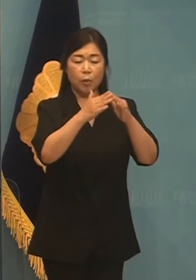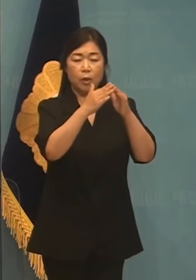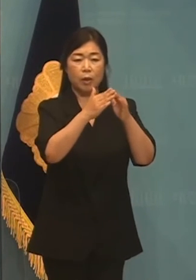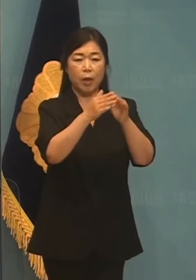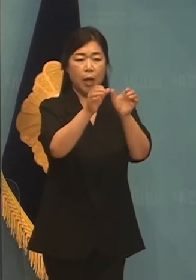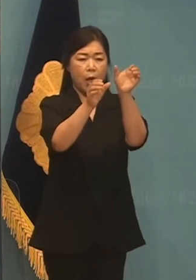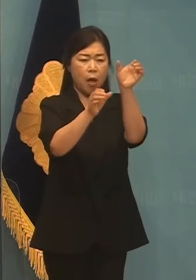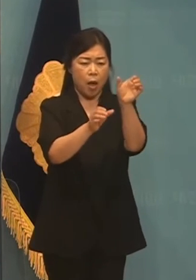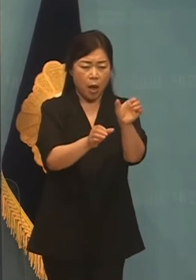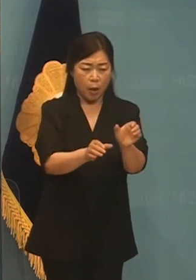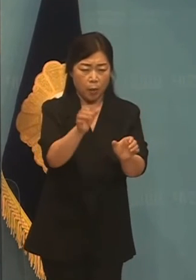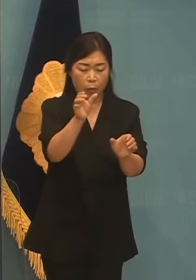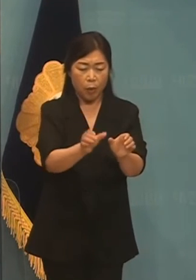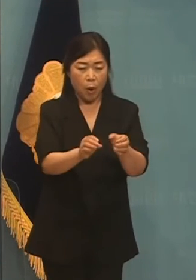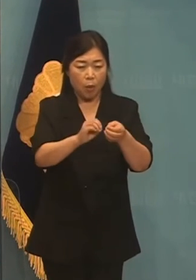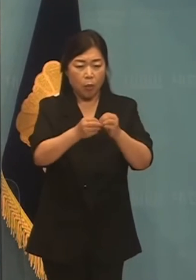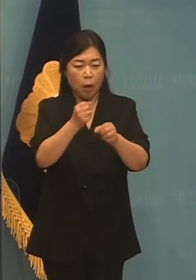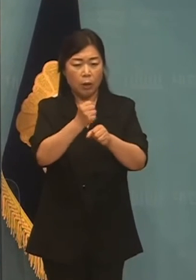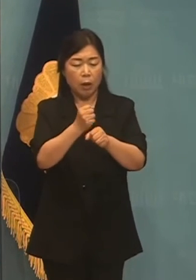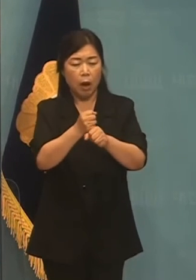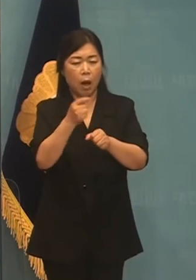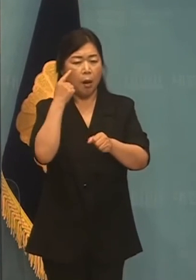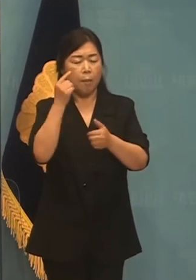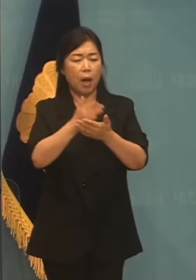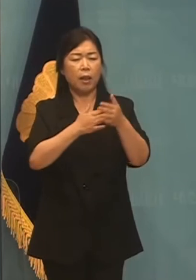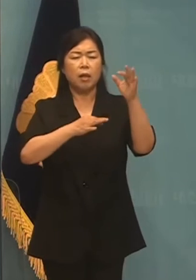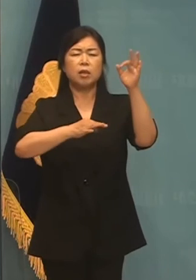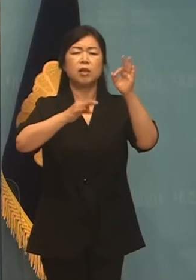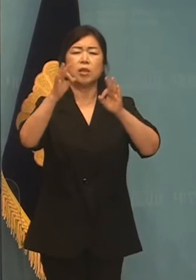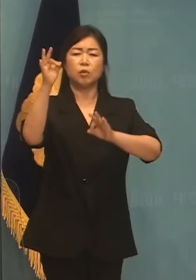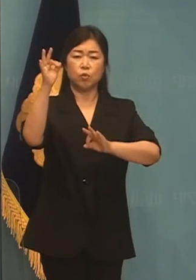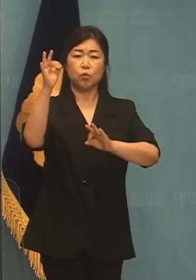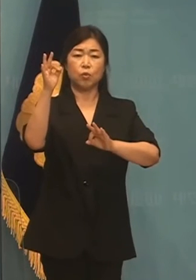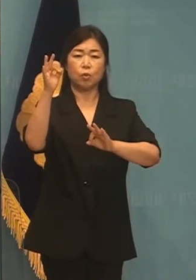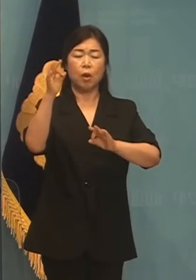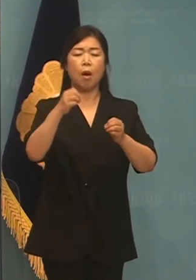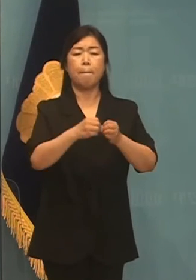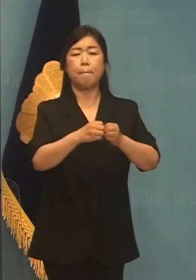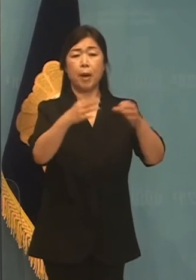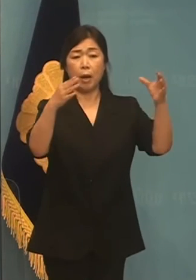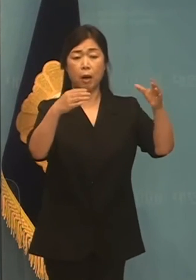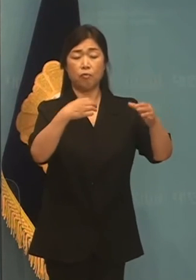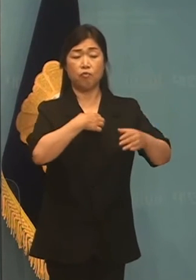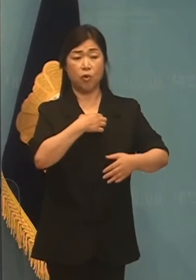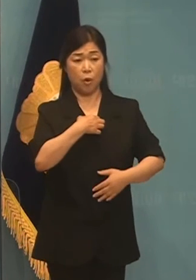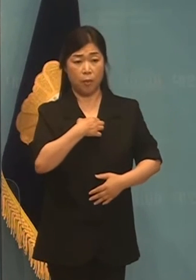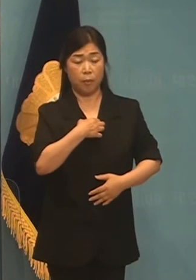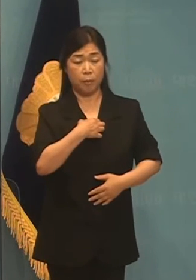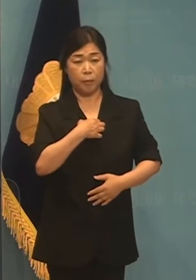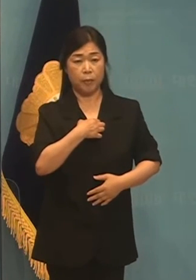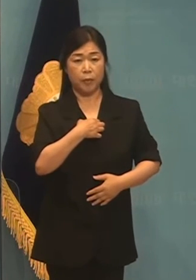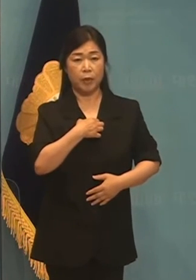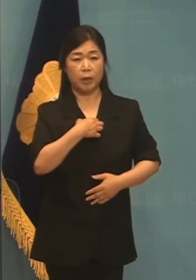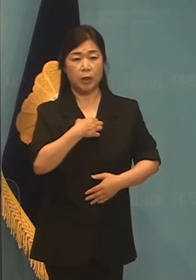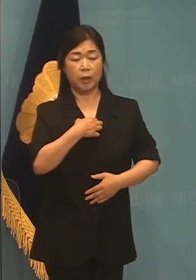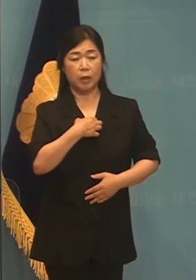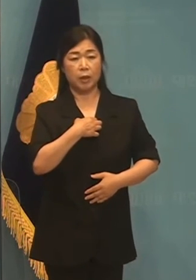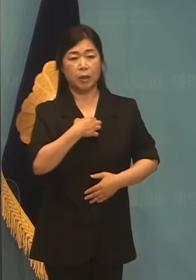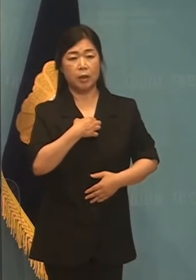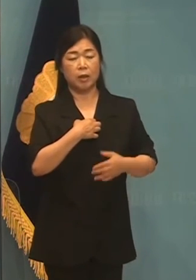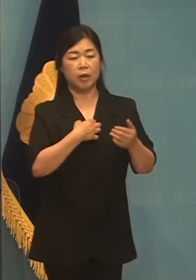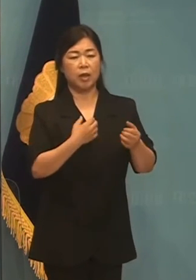제어봉을 조작하다가 판단 실수로 폭발 위험을 부르는